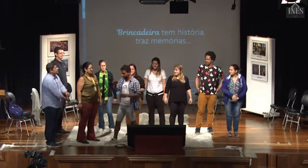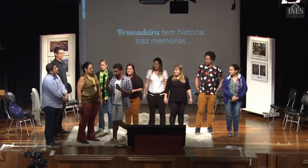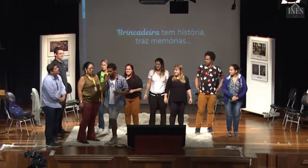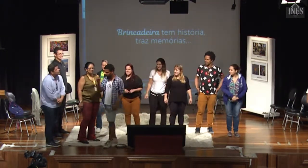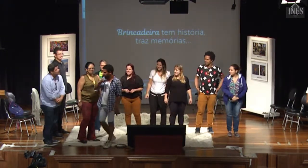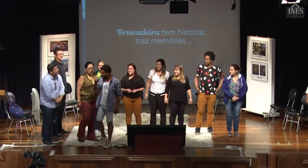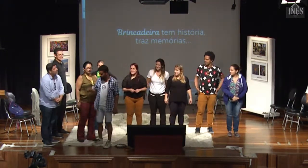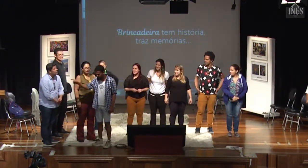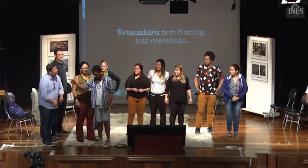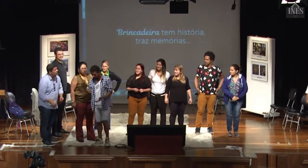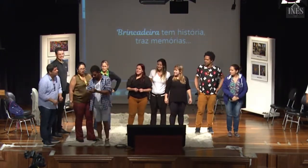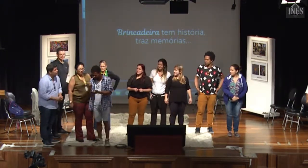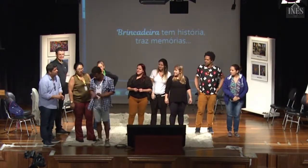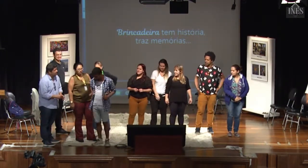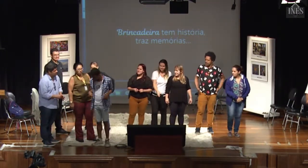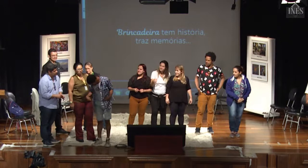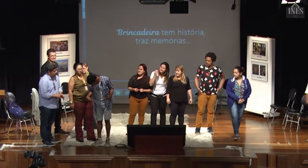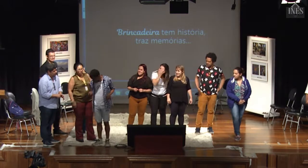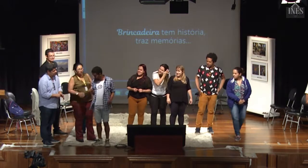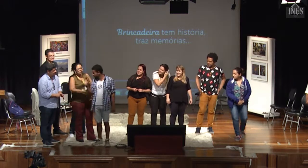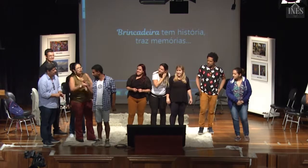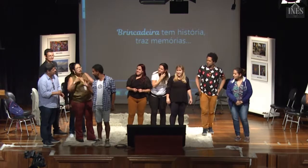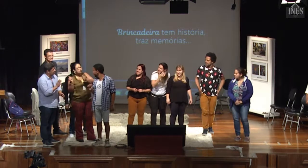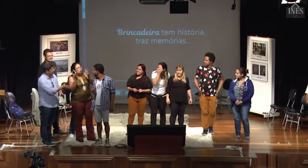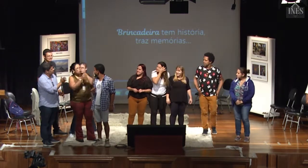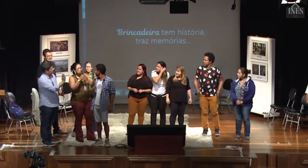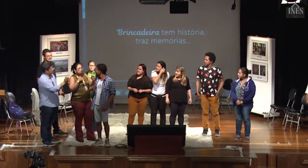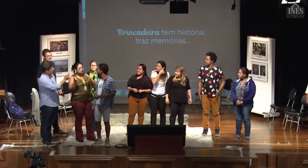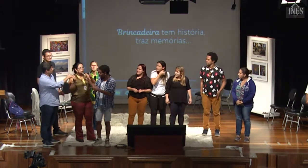Ah, vou pegar o palandré. Que isso?